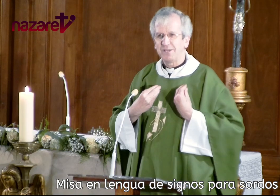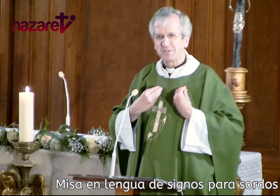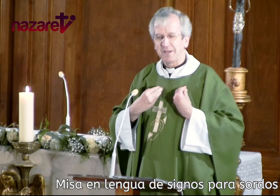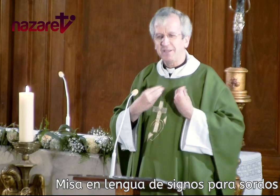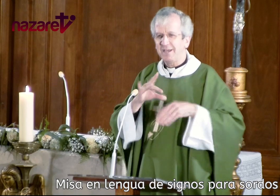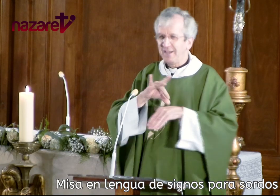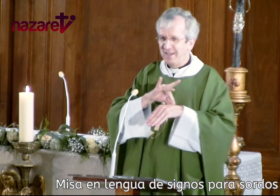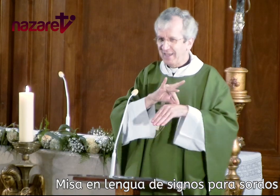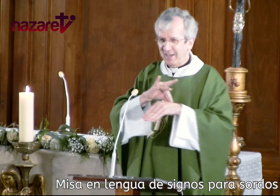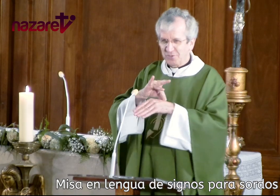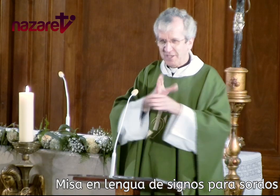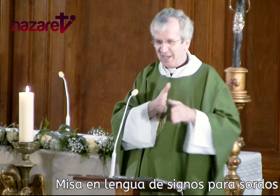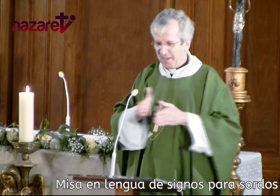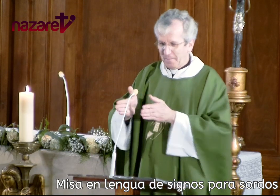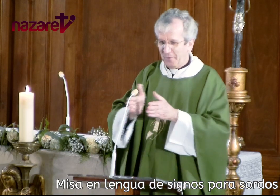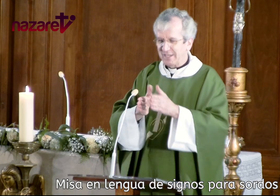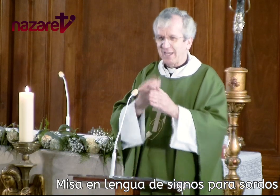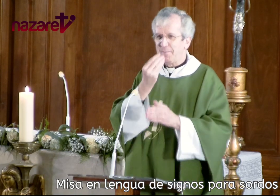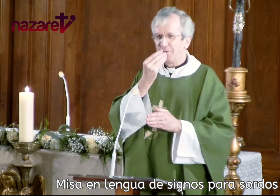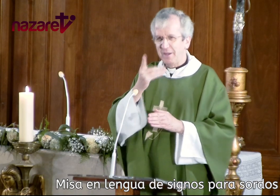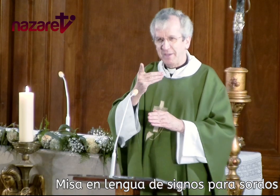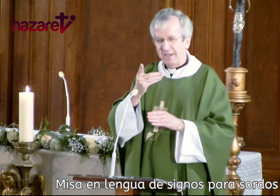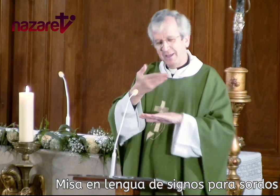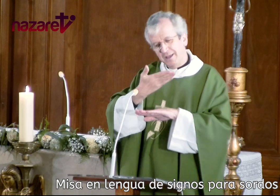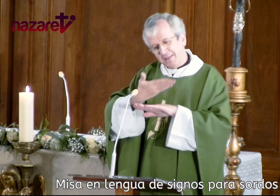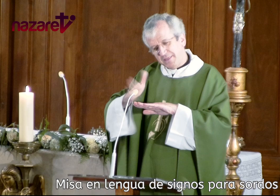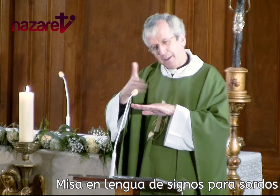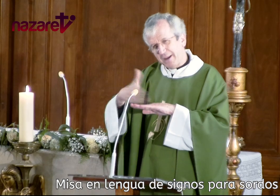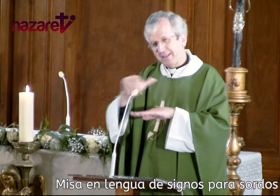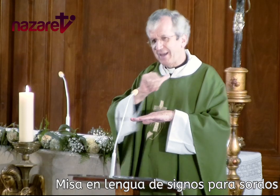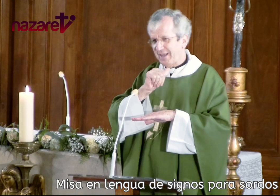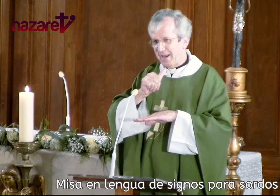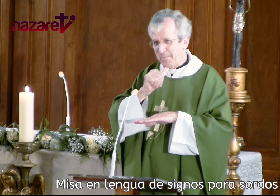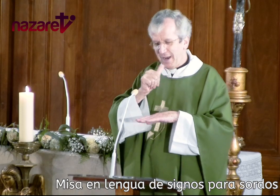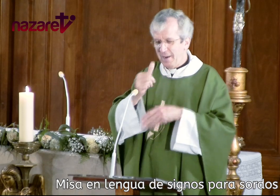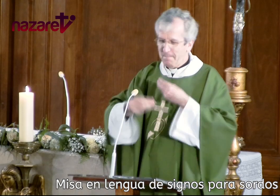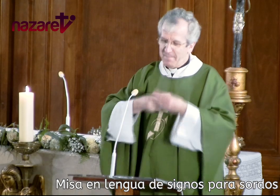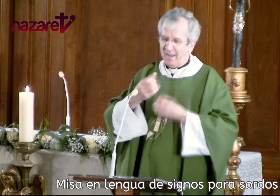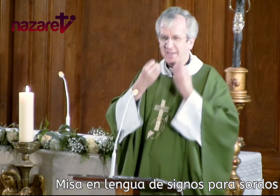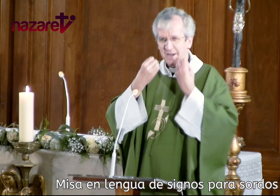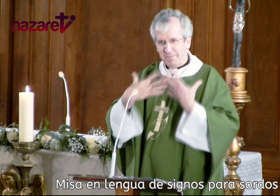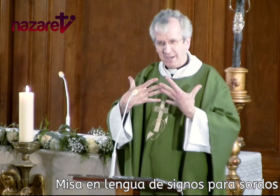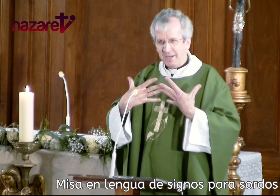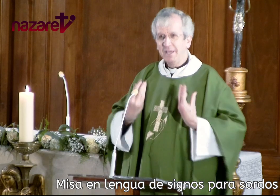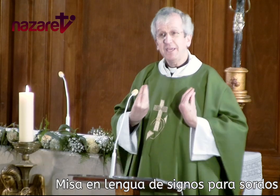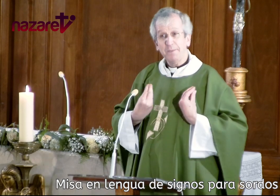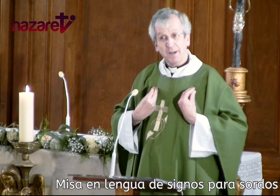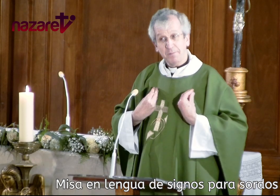nuestra vida que nos guía por ese camino del bien de apartar el mal para hacer el bien y para vivir